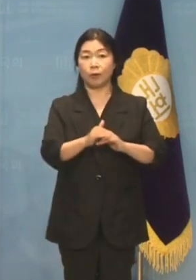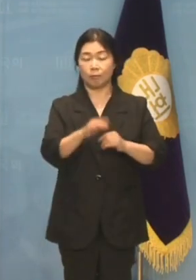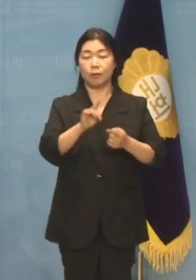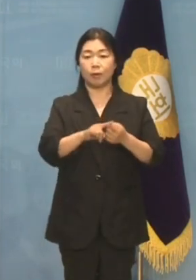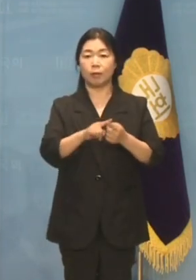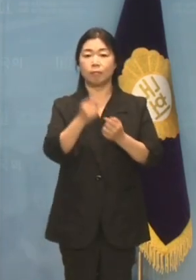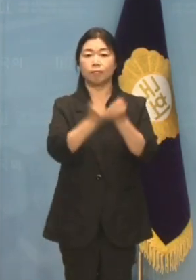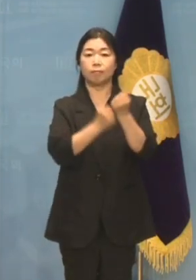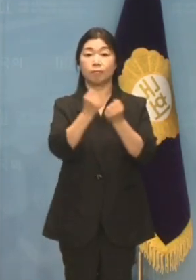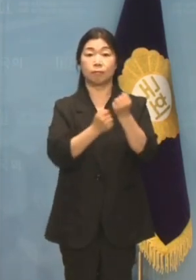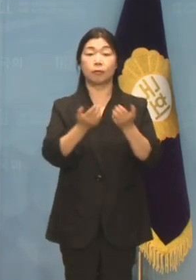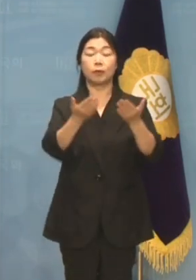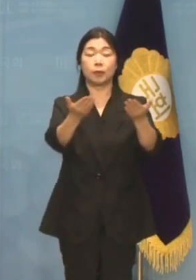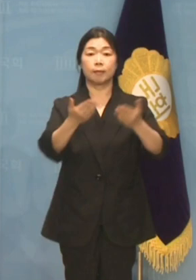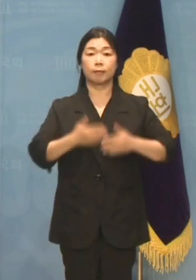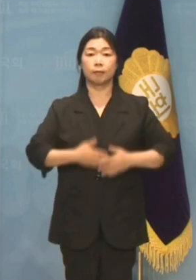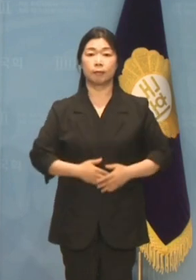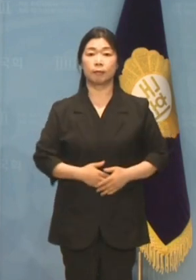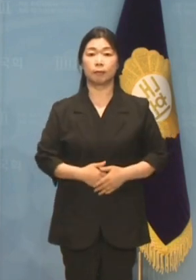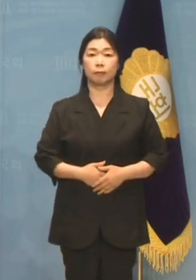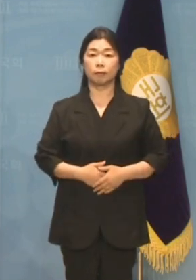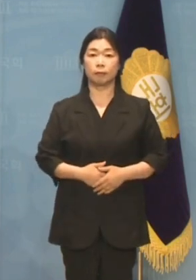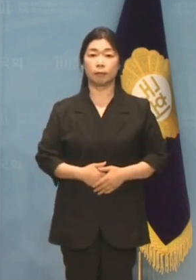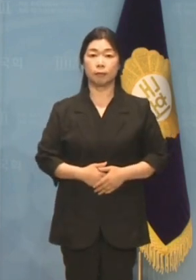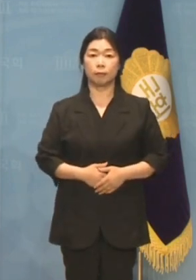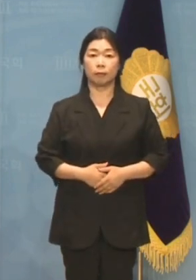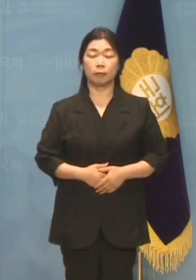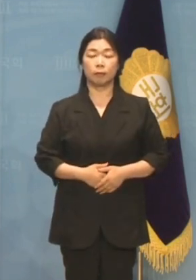대해서 말씀드린 순서로 진행하겠습니다.